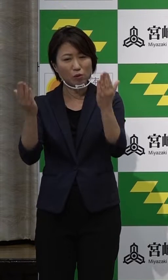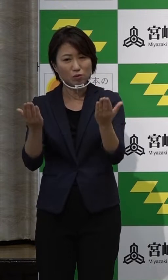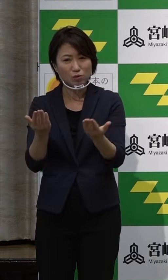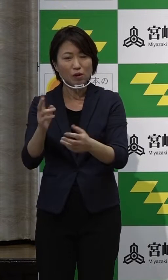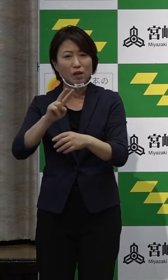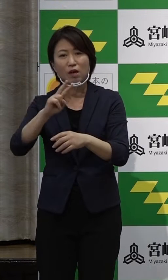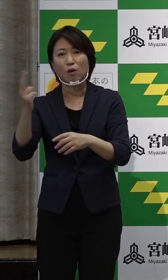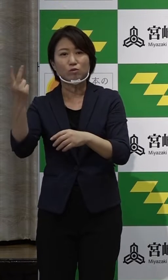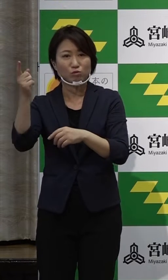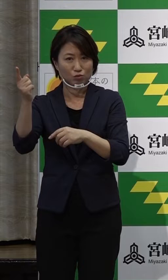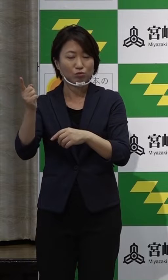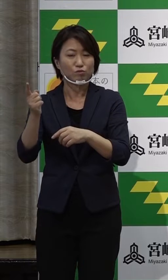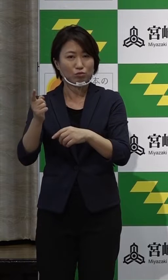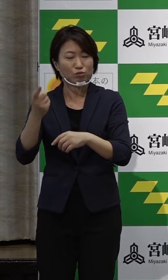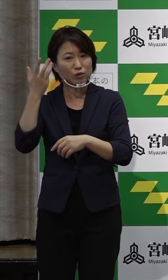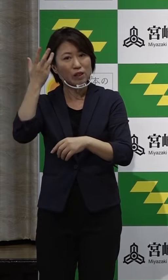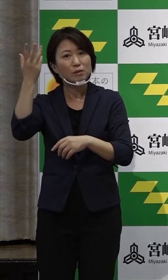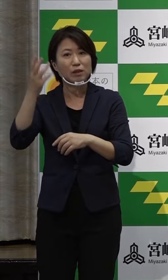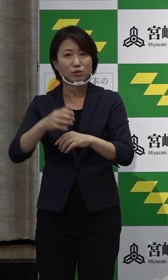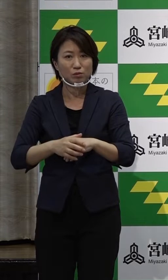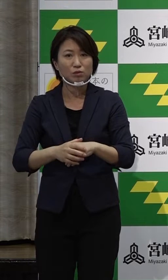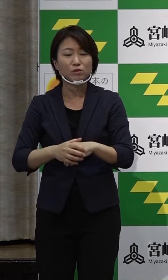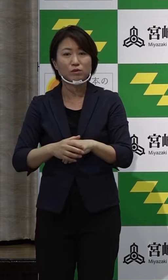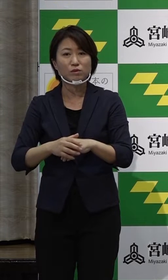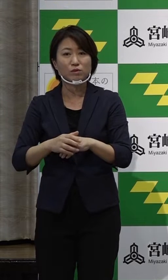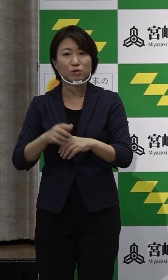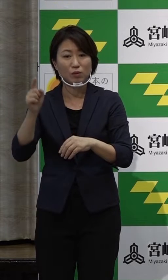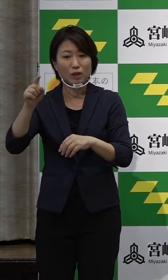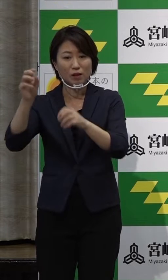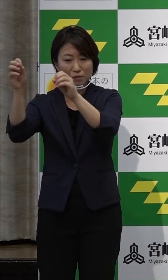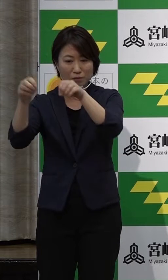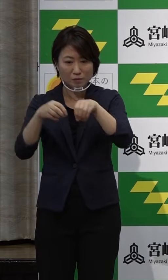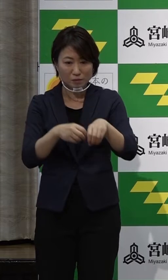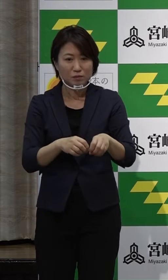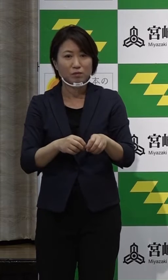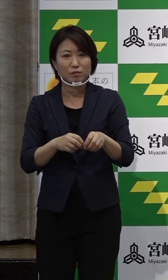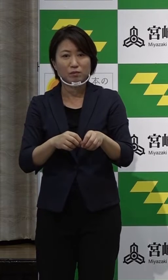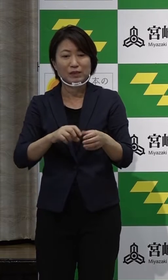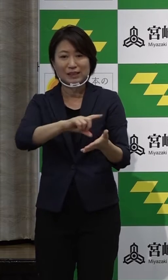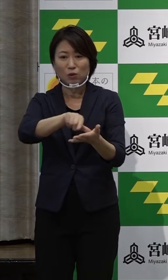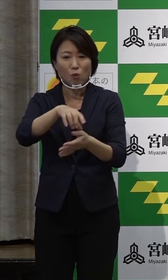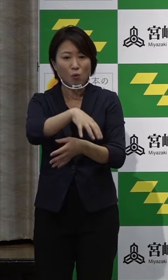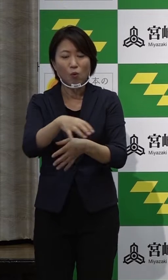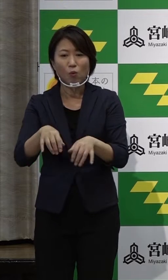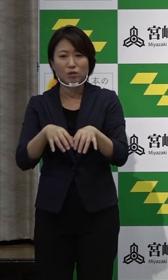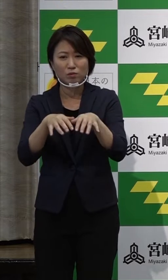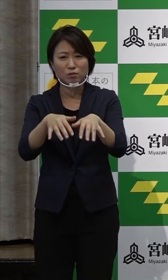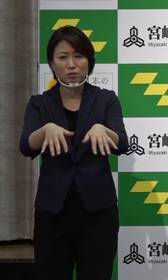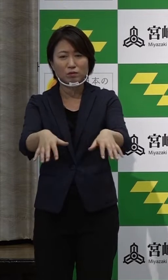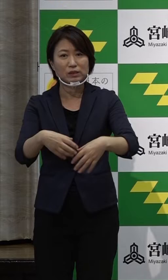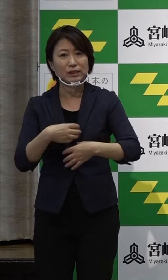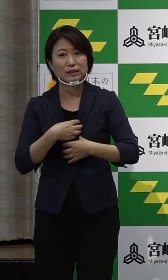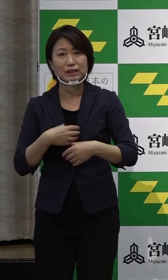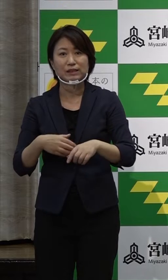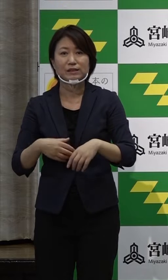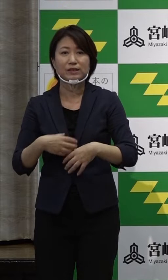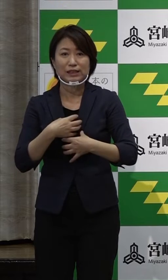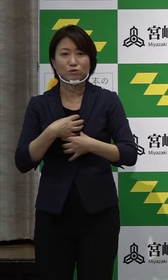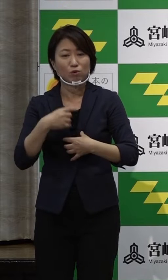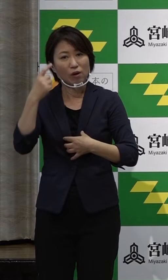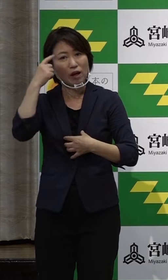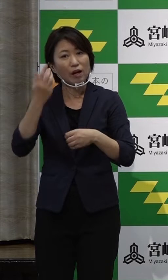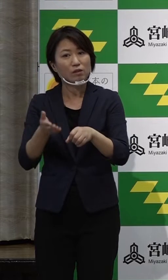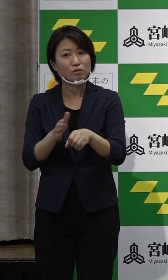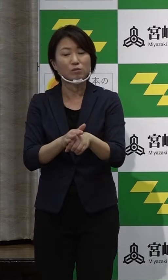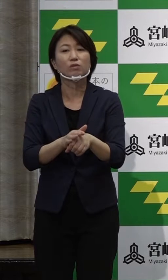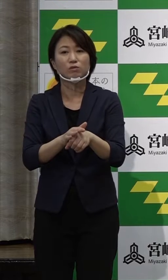が言われておりましてですね、さらにそれが地方に波及していくことリスクを考えますと、いよいよ本県において